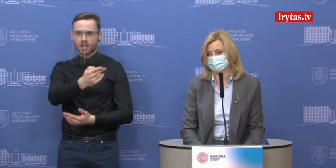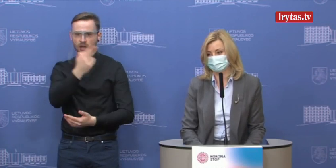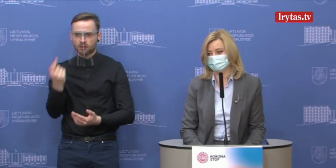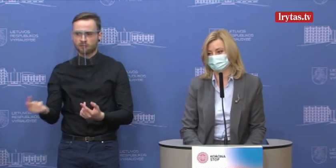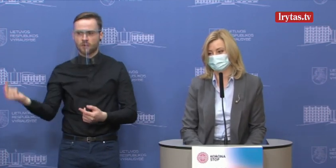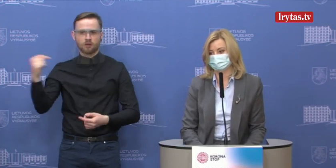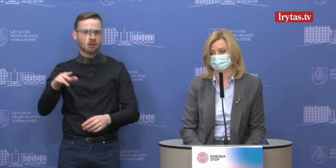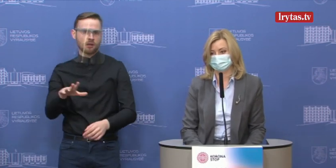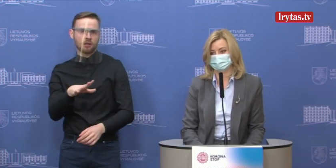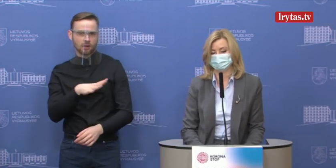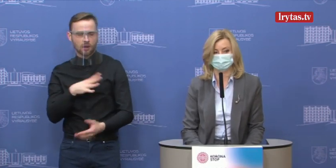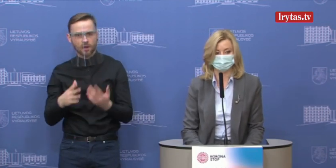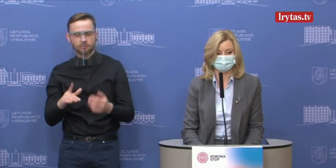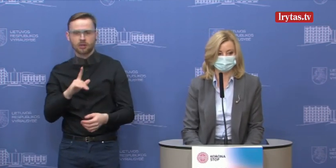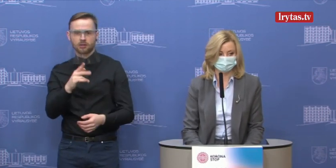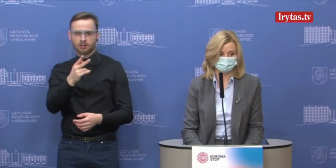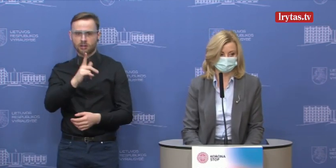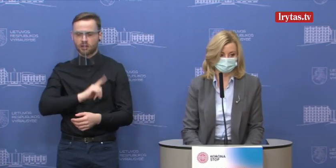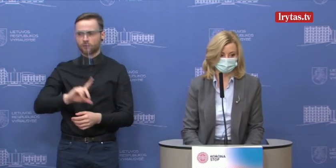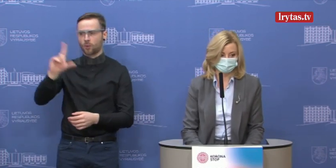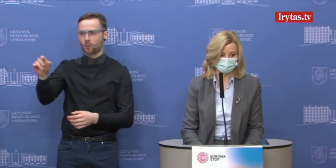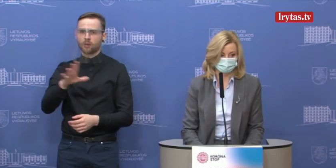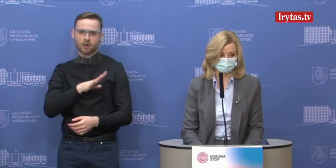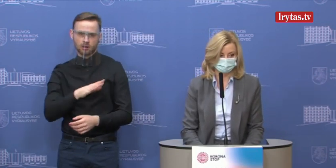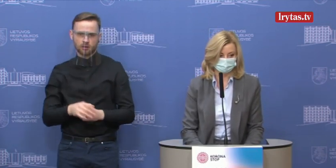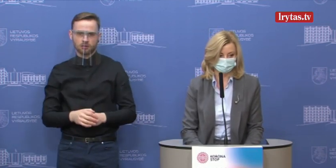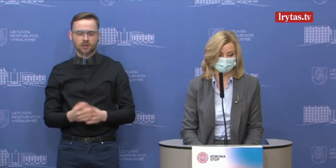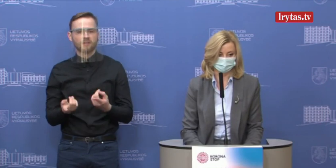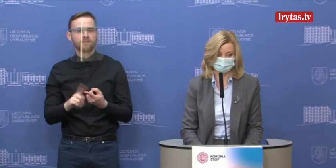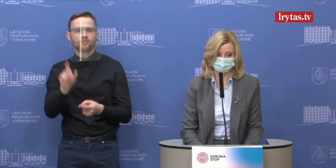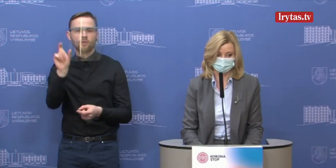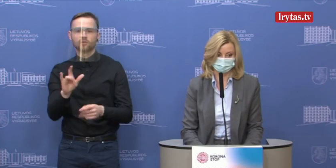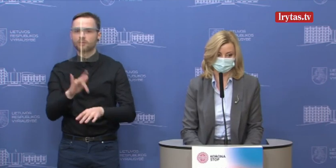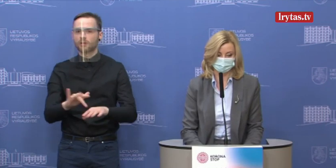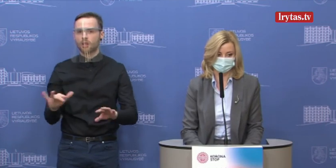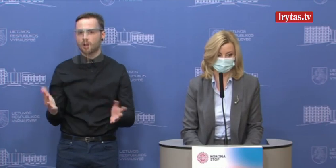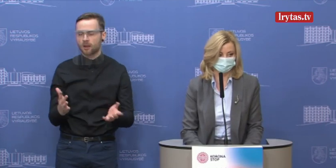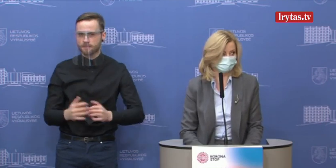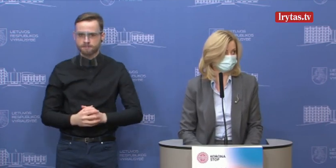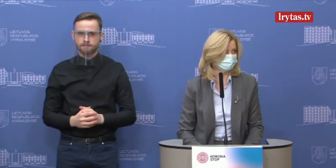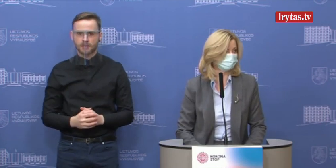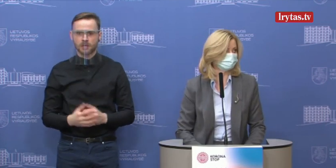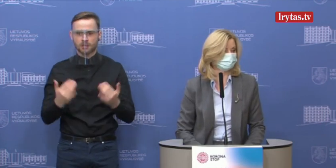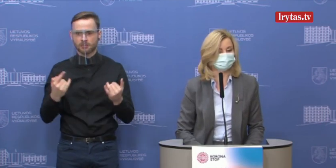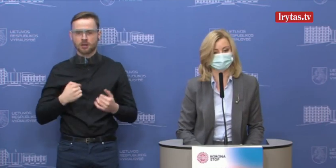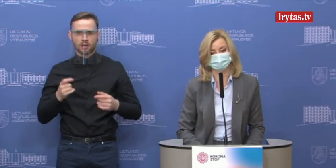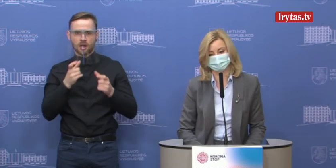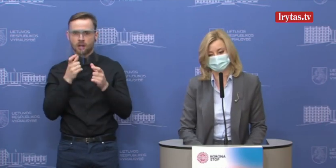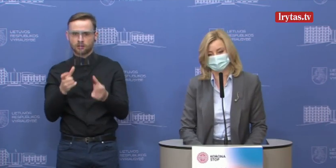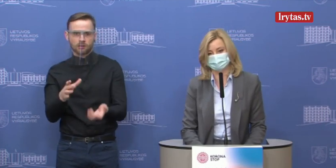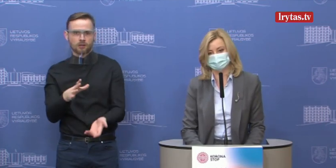Lietuvą. Tai buvo iki šiol, kokias procedūras taikys, tai aš tikrai nesijimu atsakyti